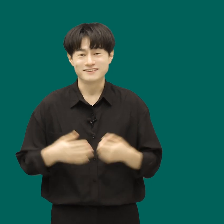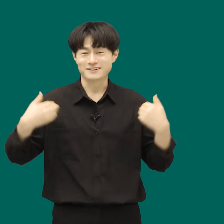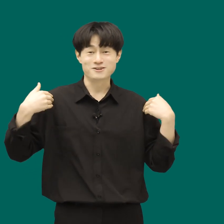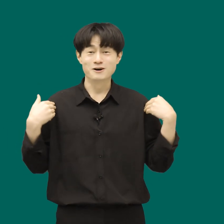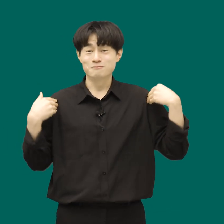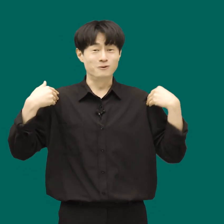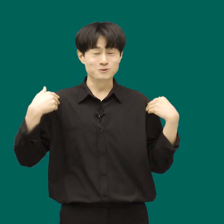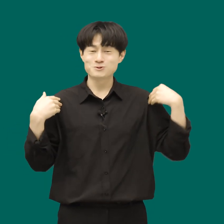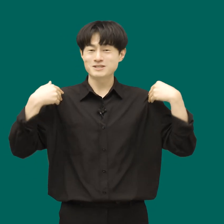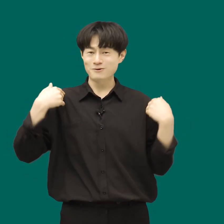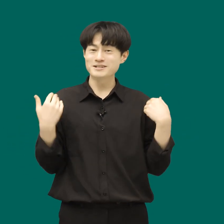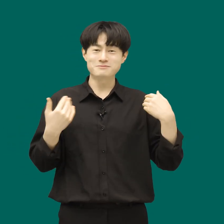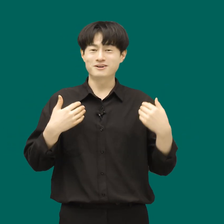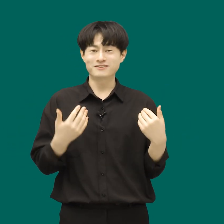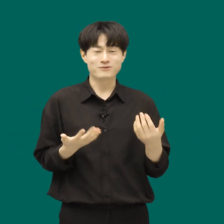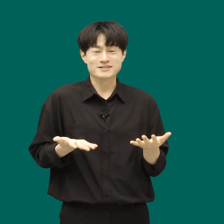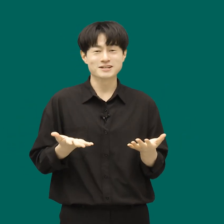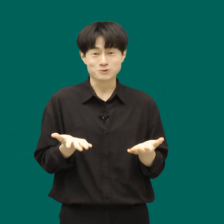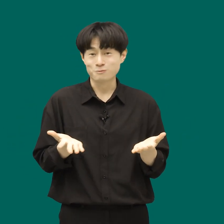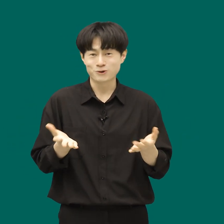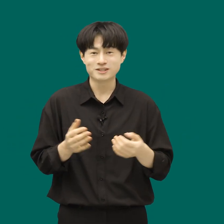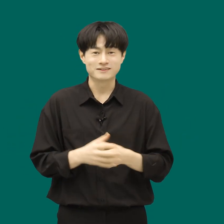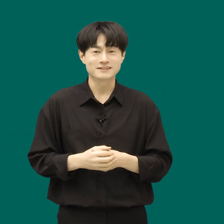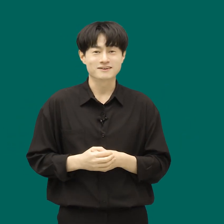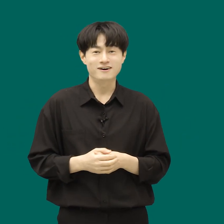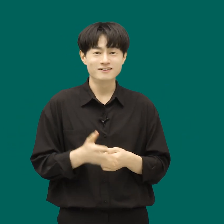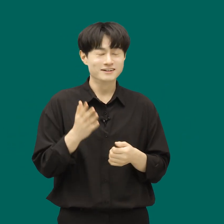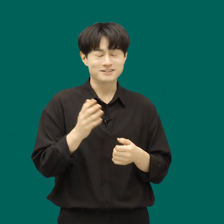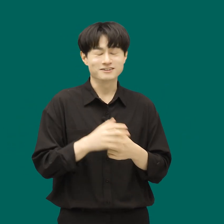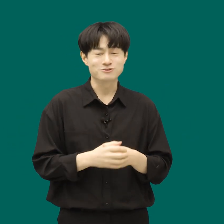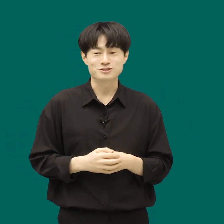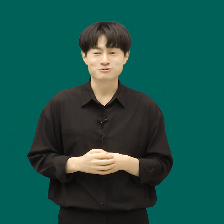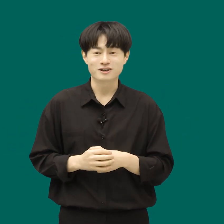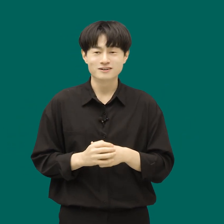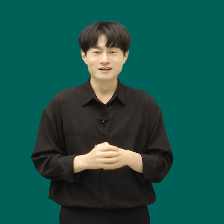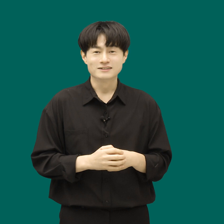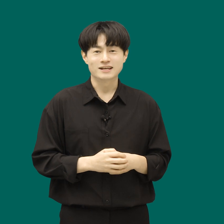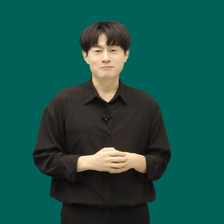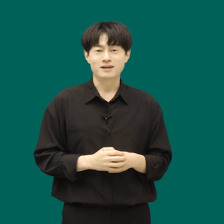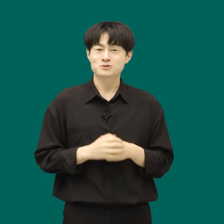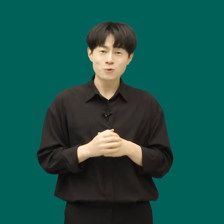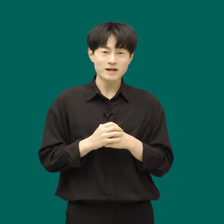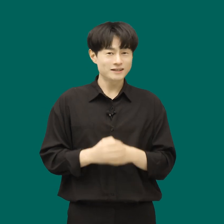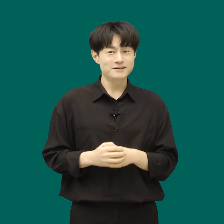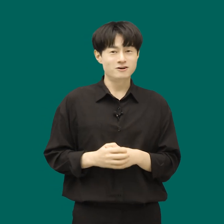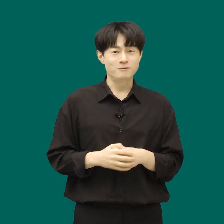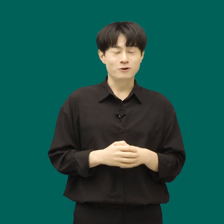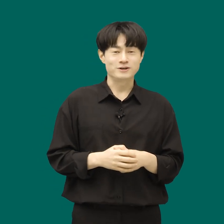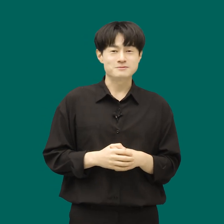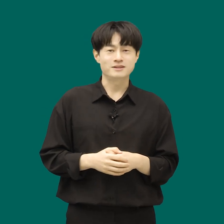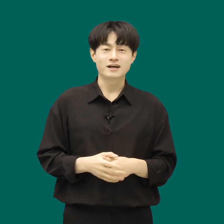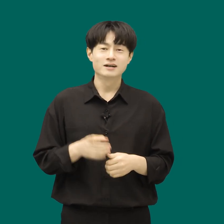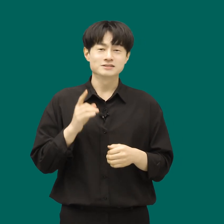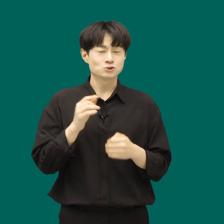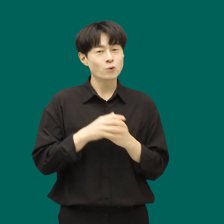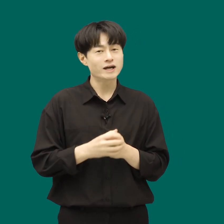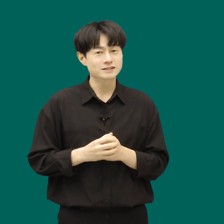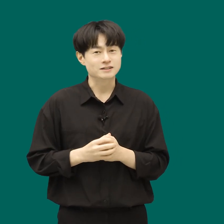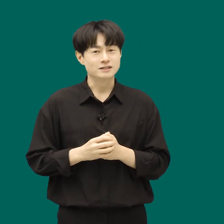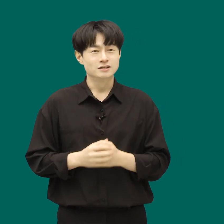그래서 몸도 좀 사용하시면 굉장히 좋은 표현이 된다는 거 기억해 두시고요. 그 다음에 총각에 대해서 배워보겠습니다. 자, 총각은